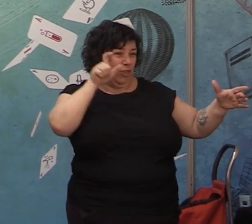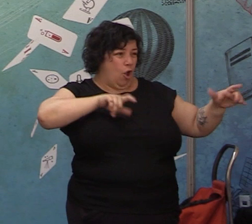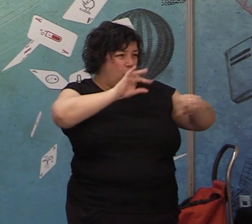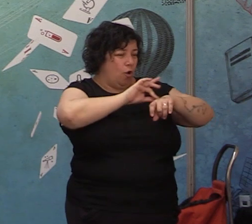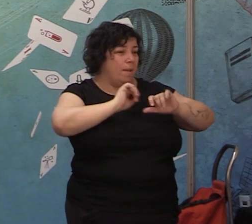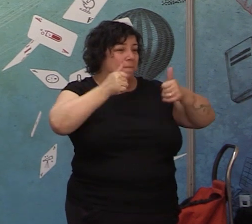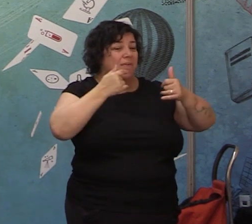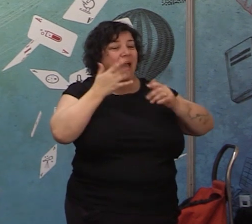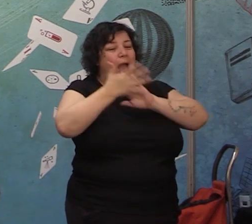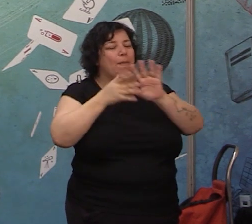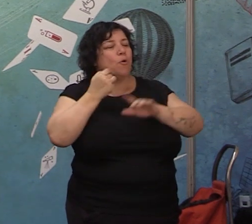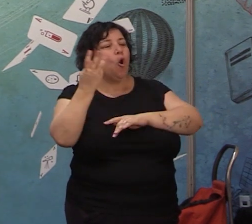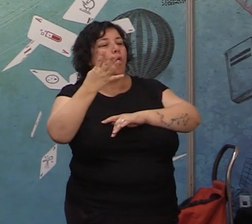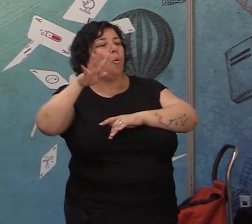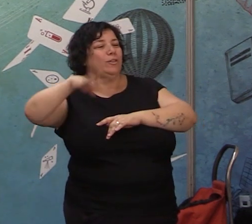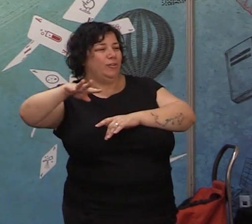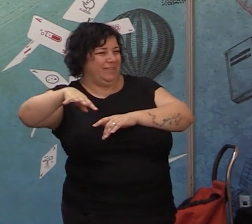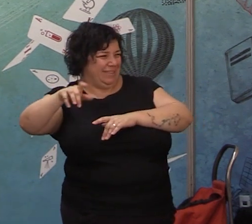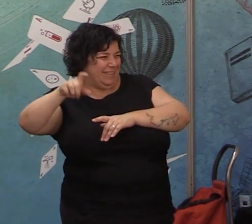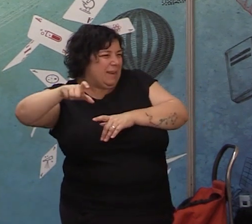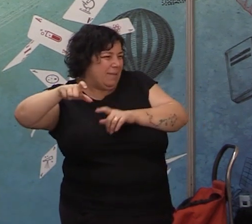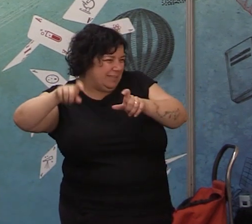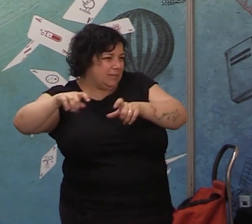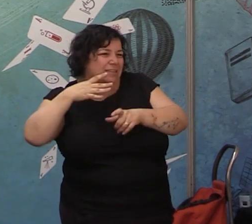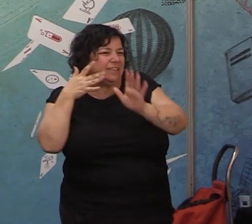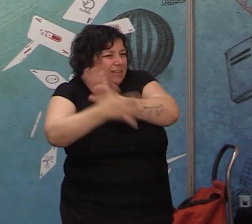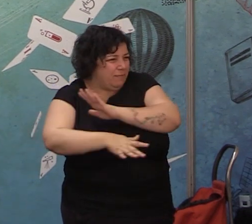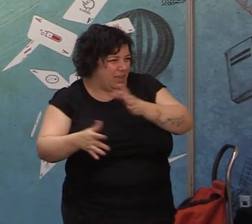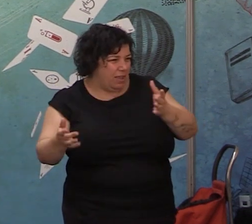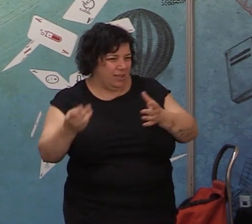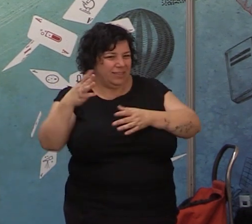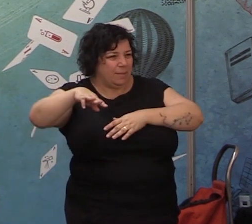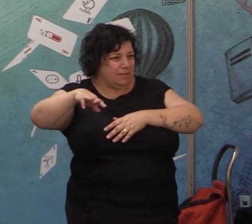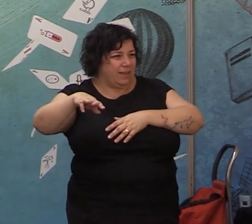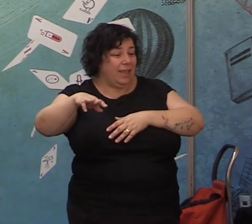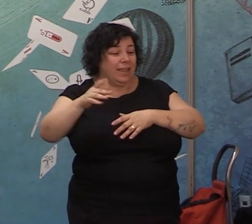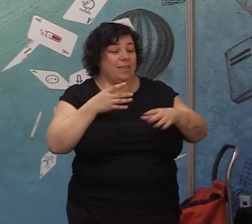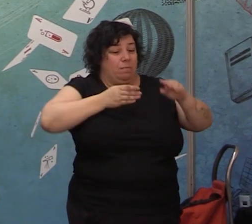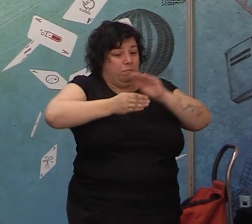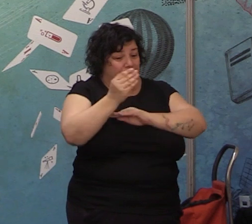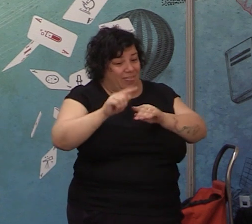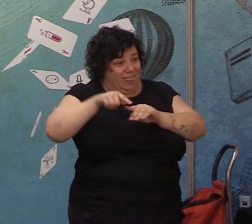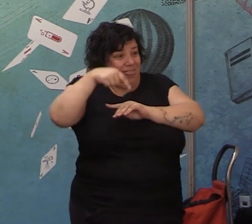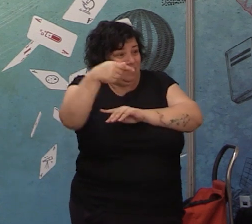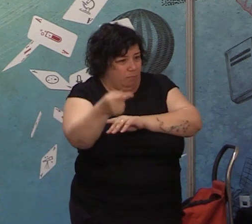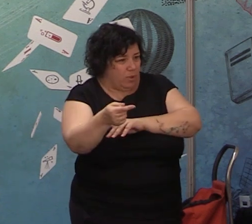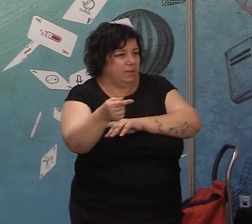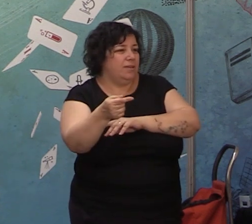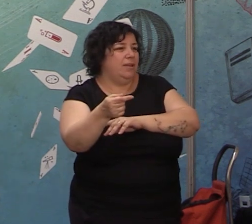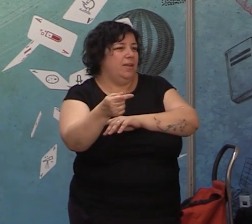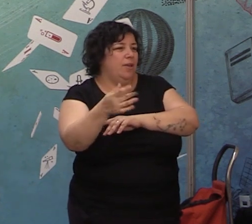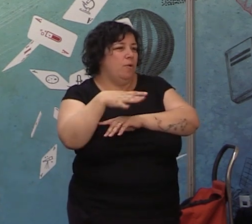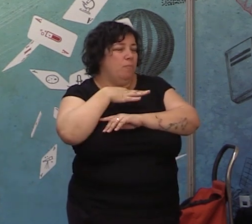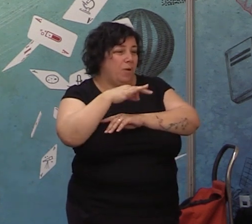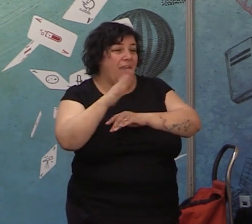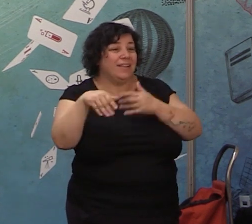cuarto trimestre. ¿Cuál es el cuarto trimestre? Pues ese posparto, que puede durar